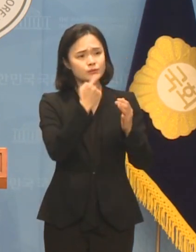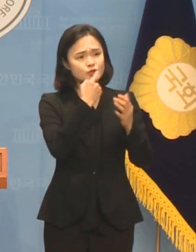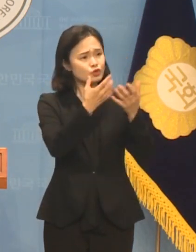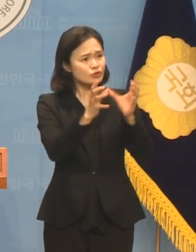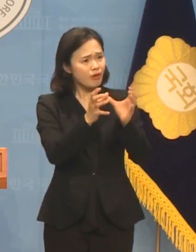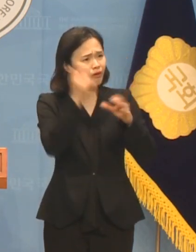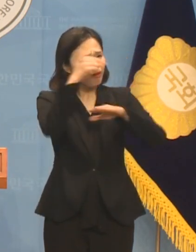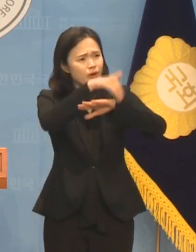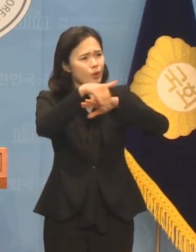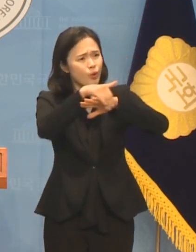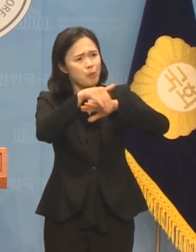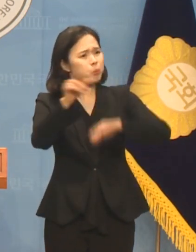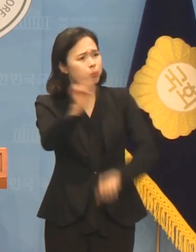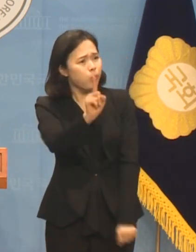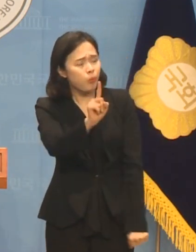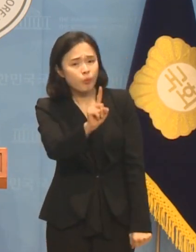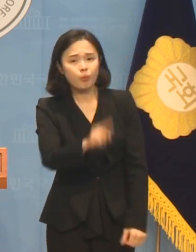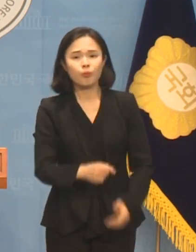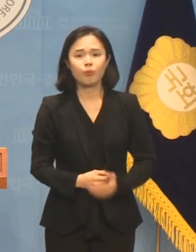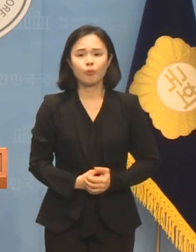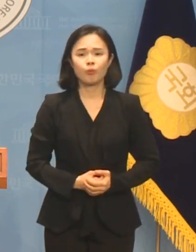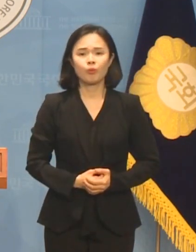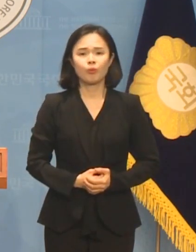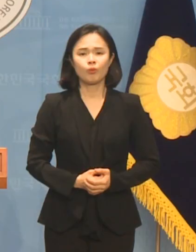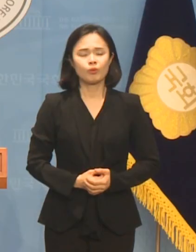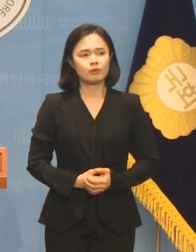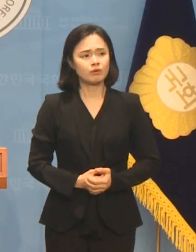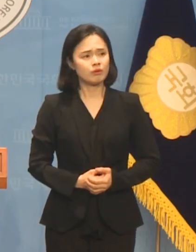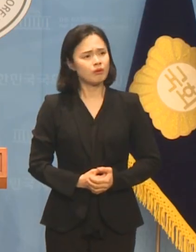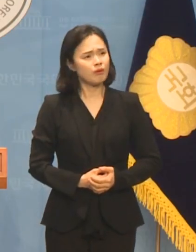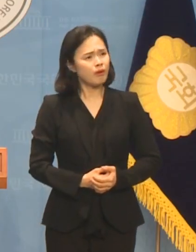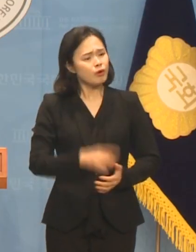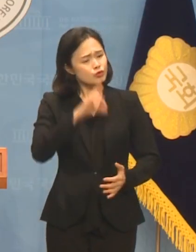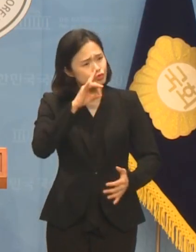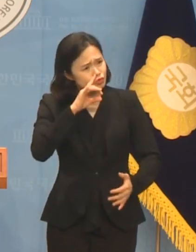것인지요? 질문과 경고를 드리지 않을 수 없습니다.